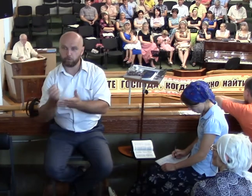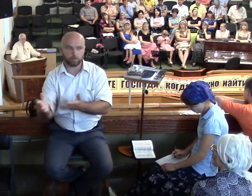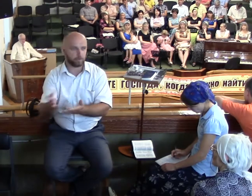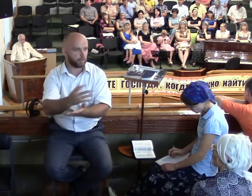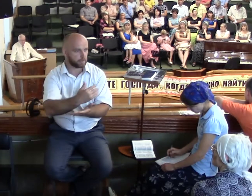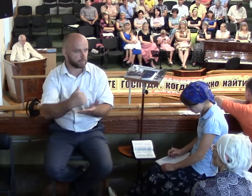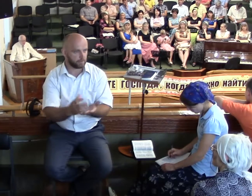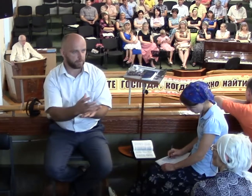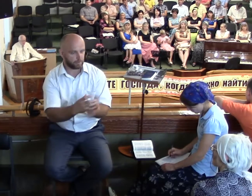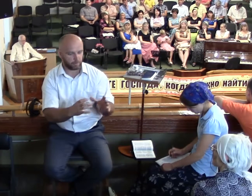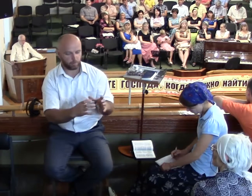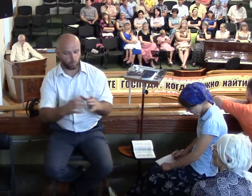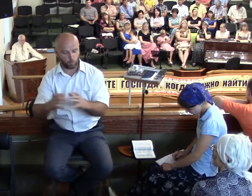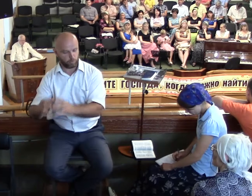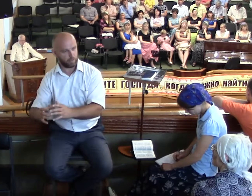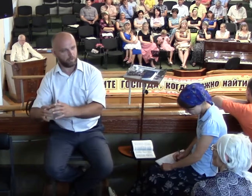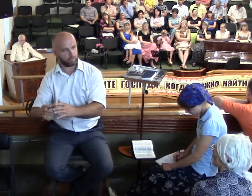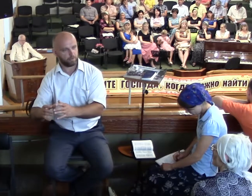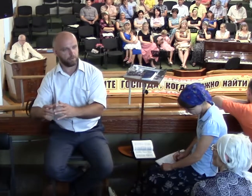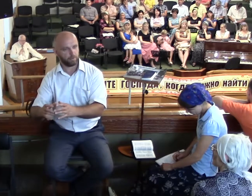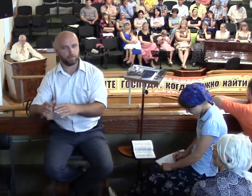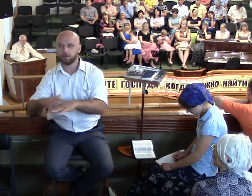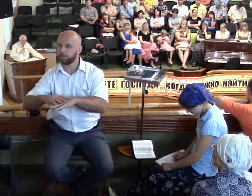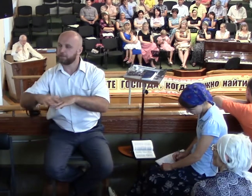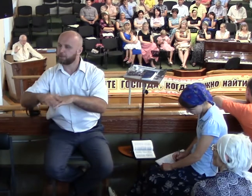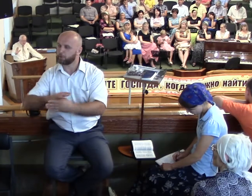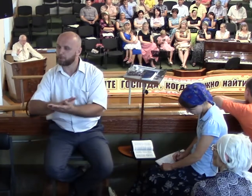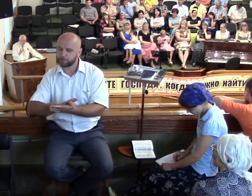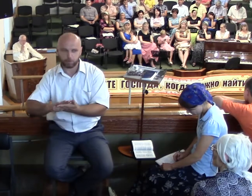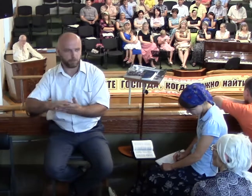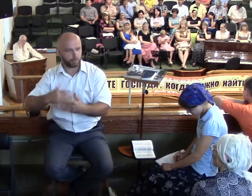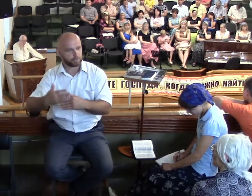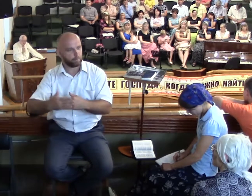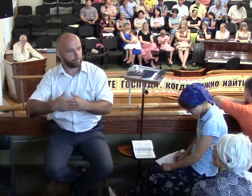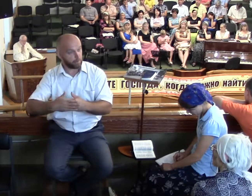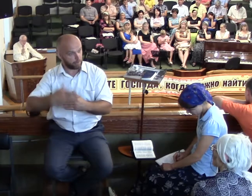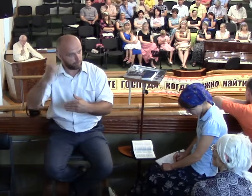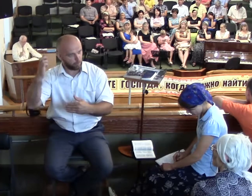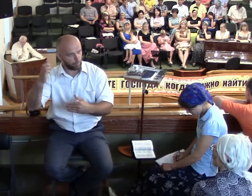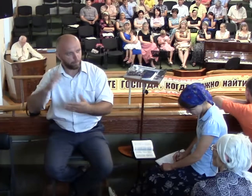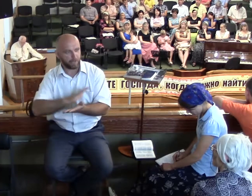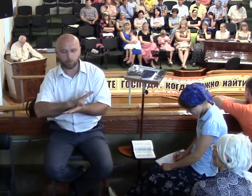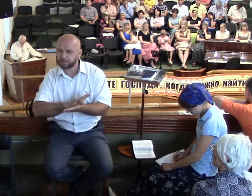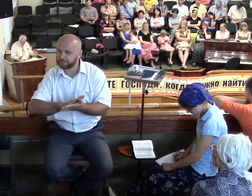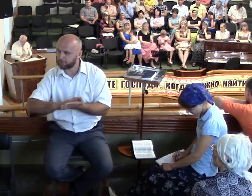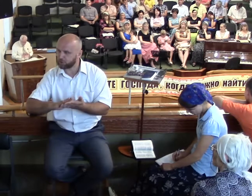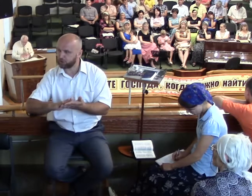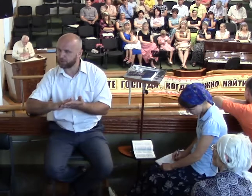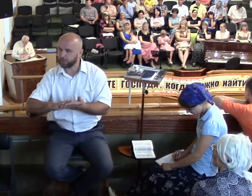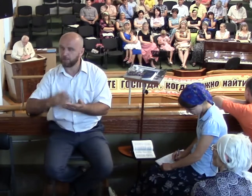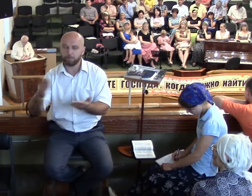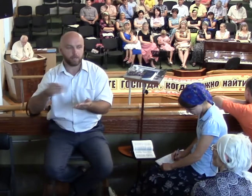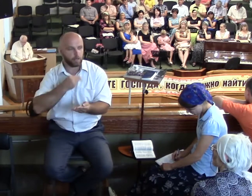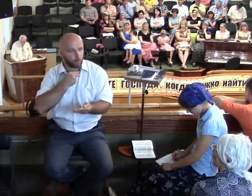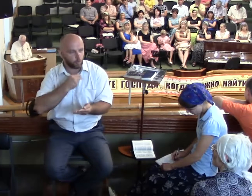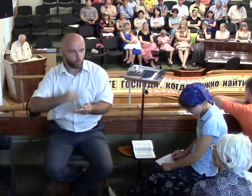это наше положение перед Богом. Мы освящены, мы принадлежим Богу. И положение